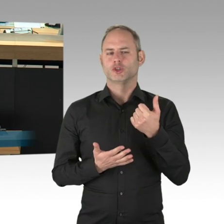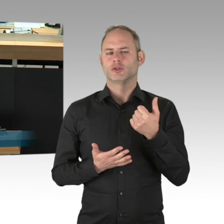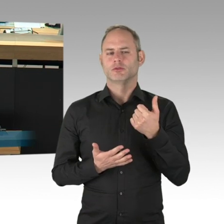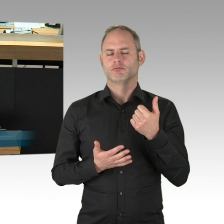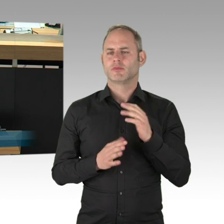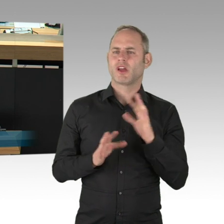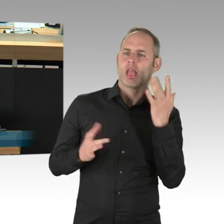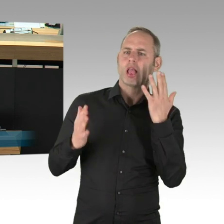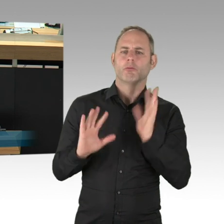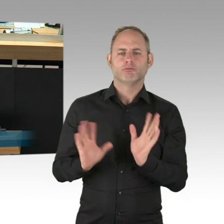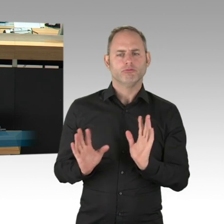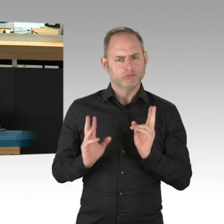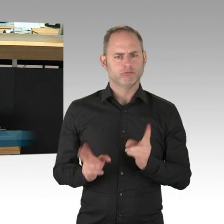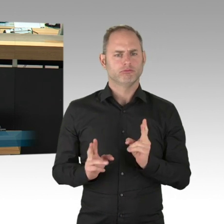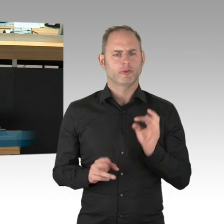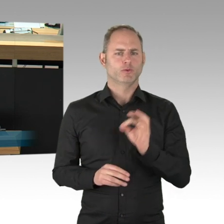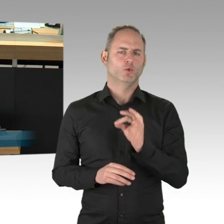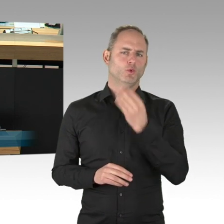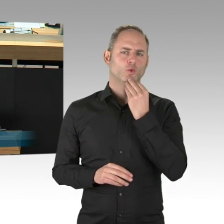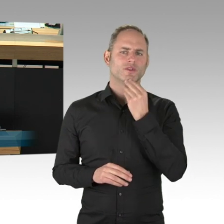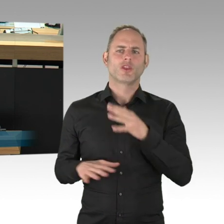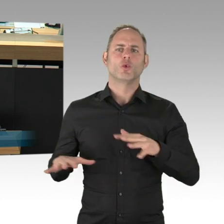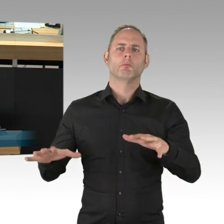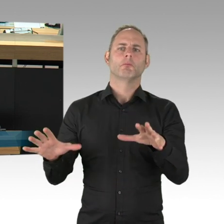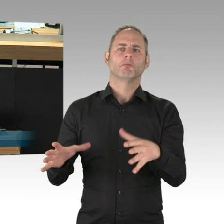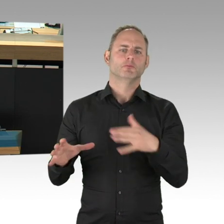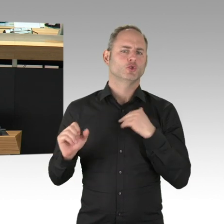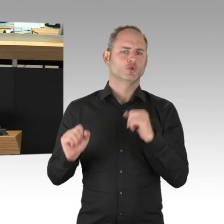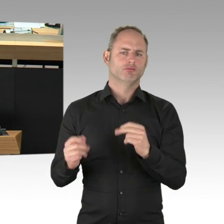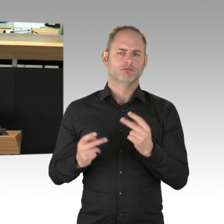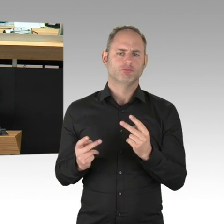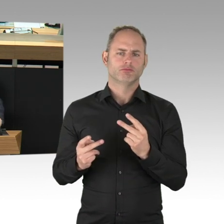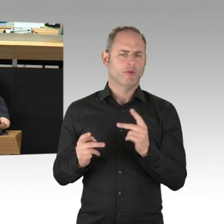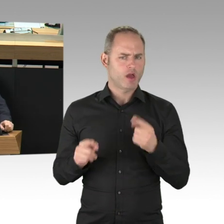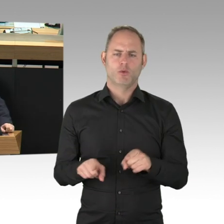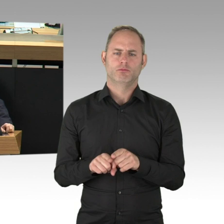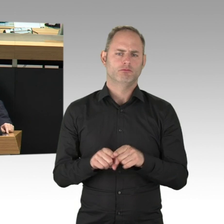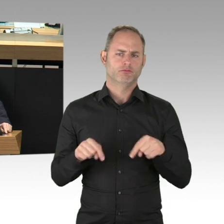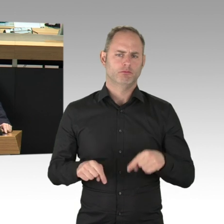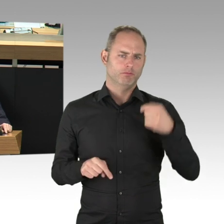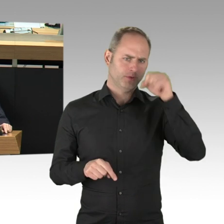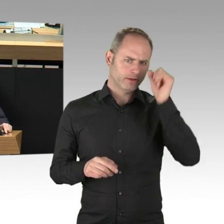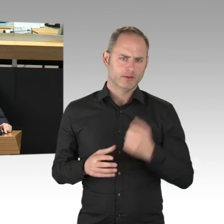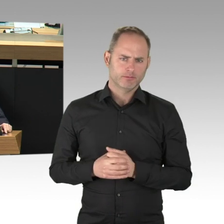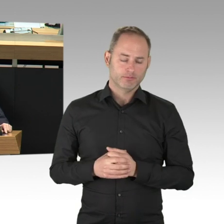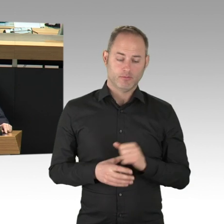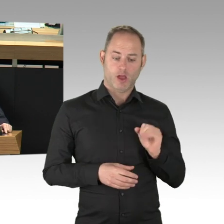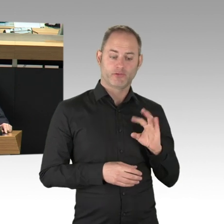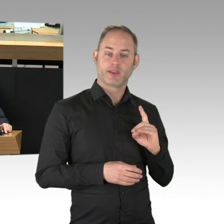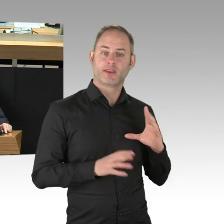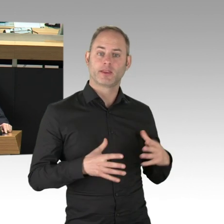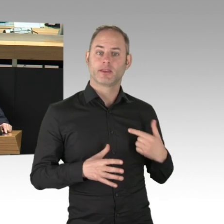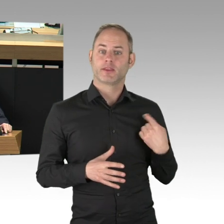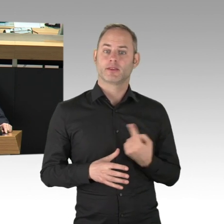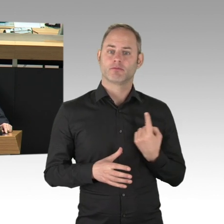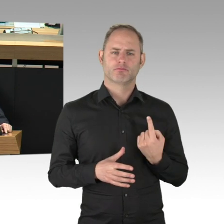sich dessen in vollem Umfang bewusst und lebt diese Überzeugung. Daran ändert auch die ständige Wiederholung